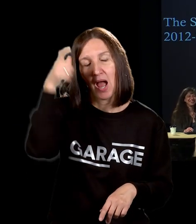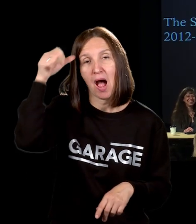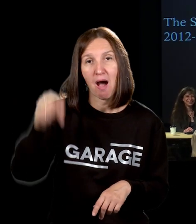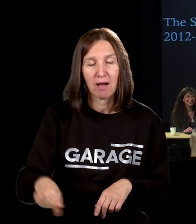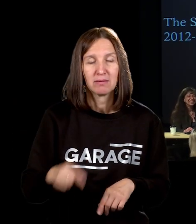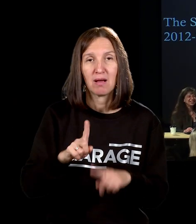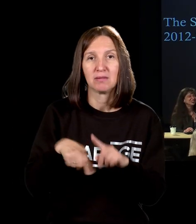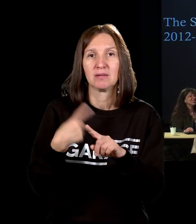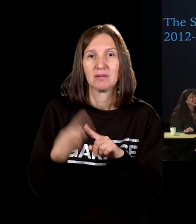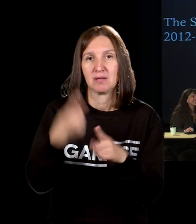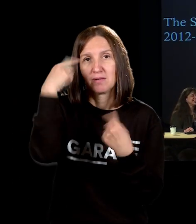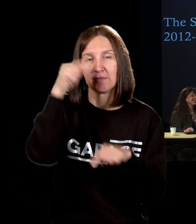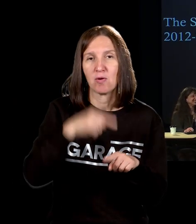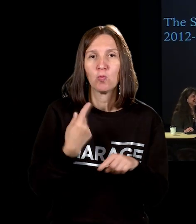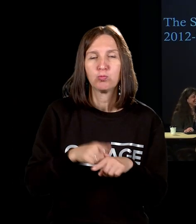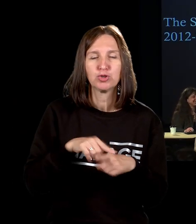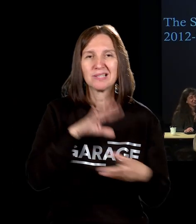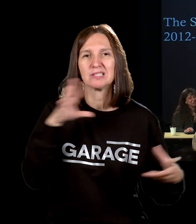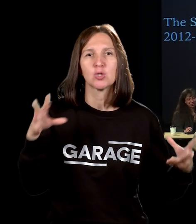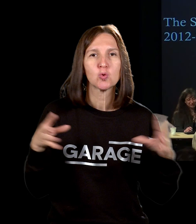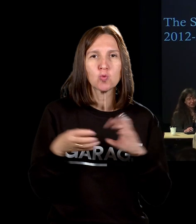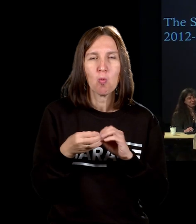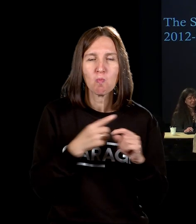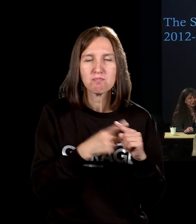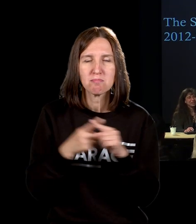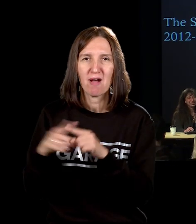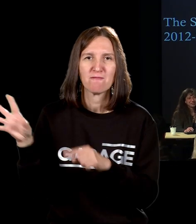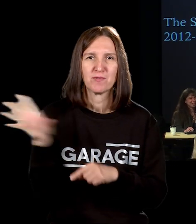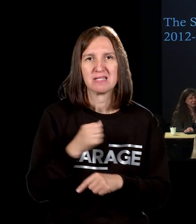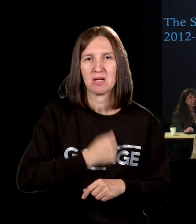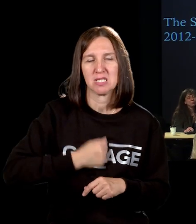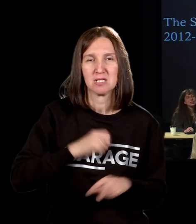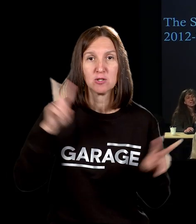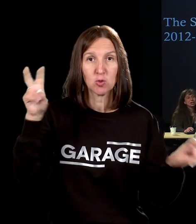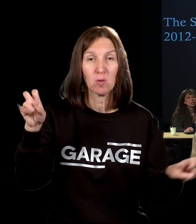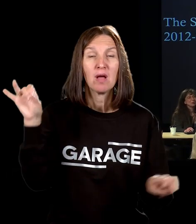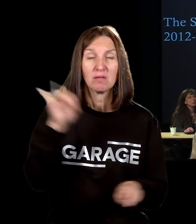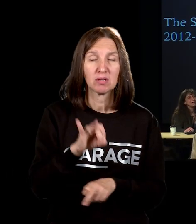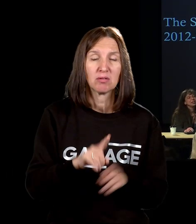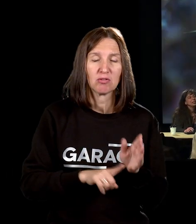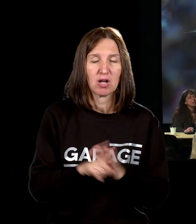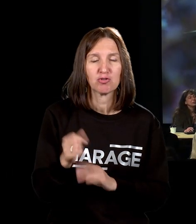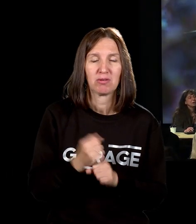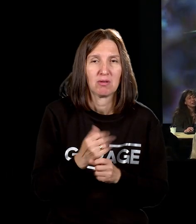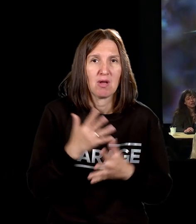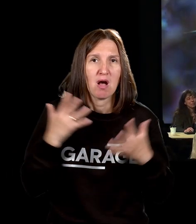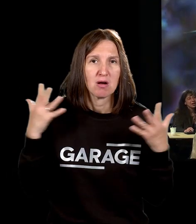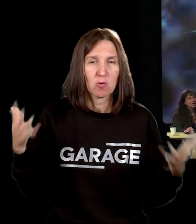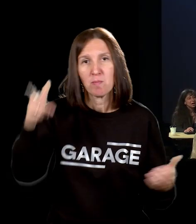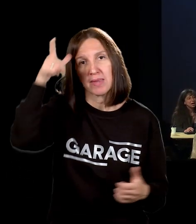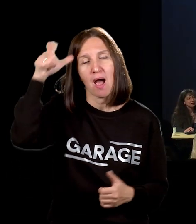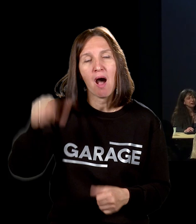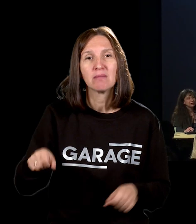который называется «Сумма всех зол», и вот, значит, там стали производить этот самый действительно бесконечный огромный ад. Как ад